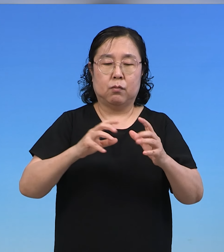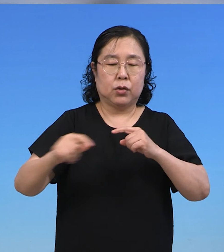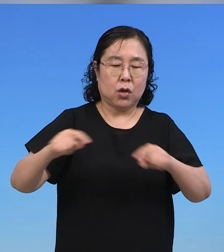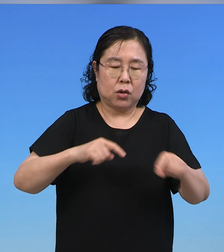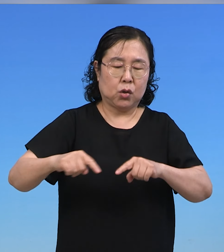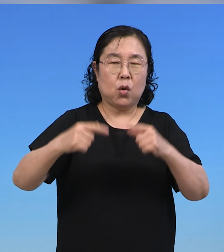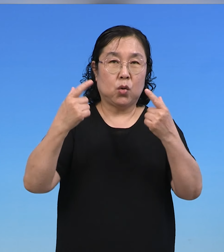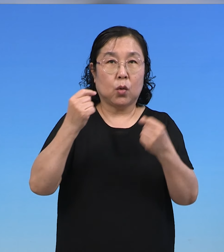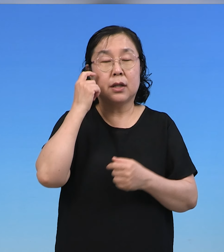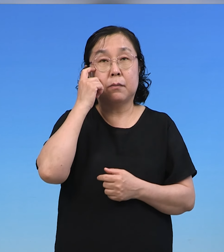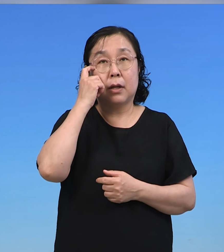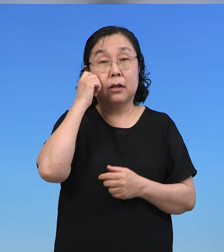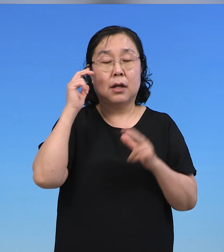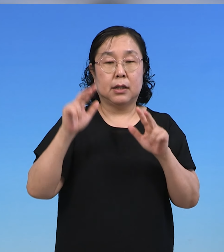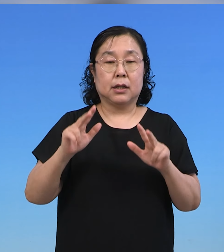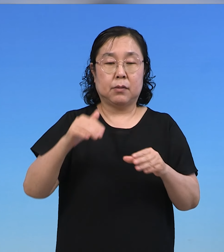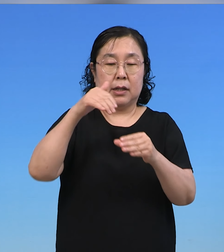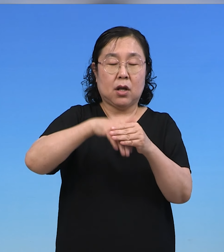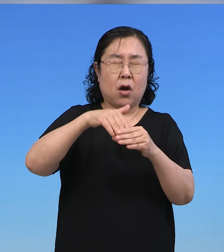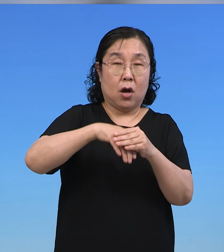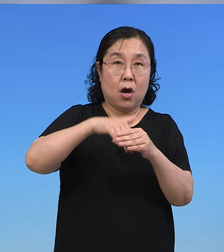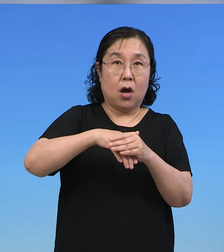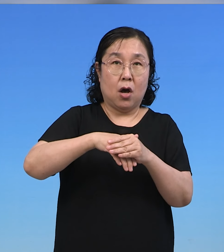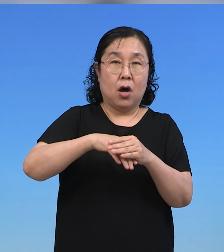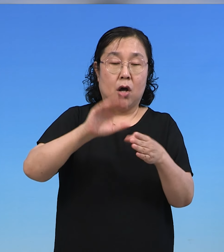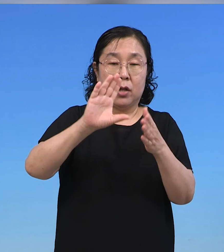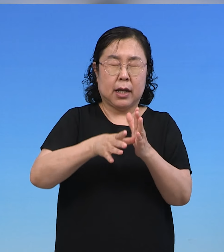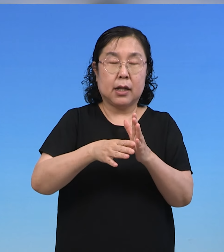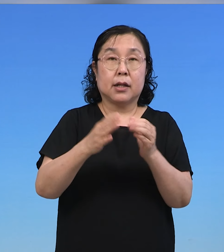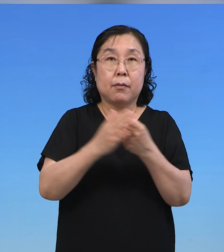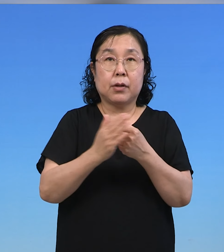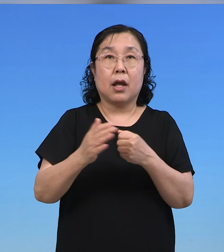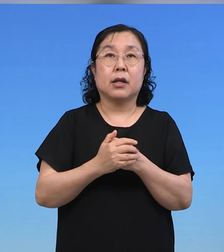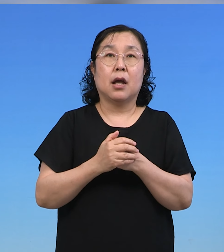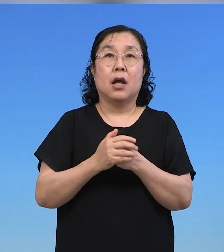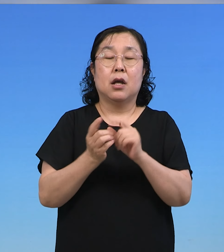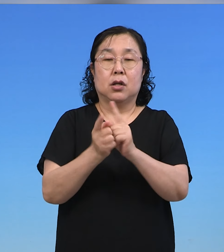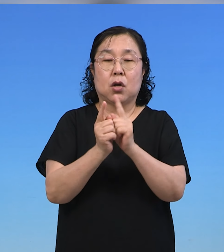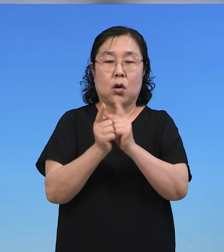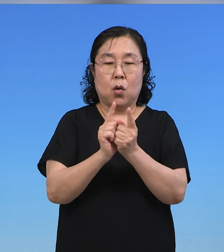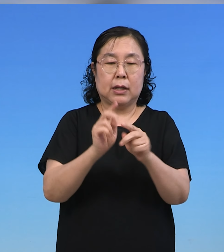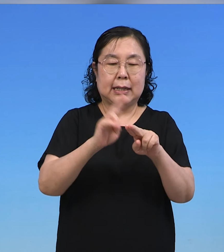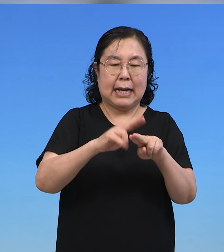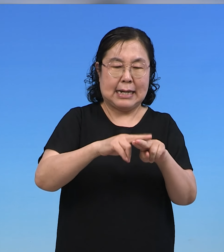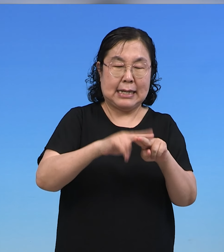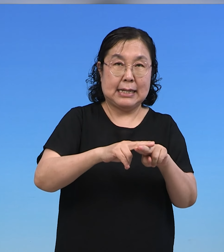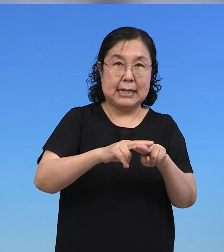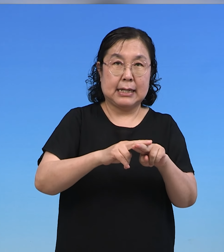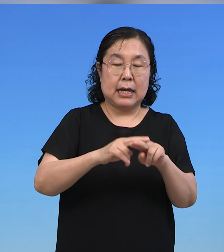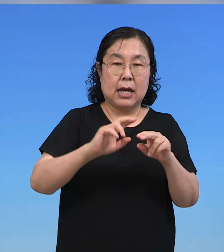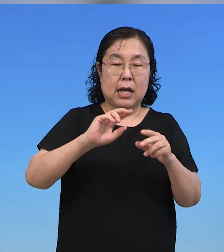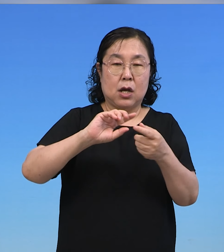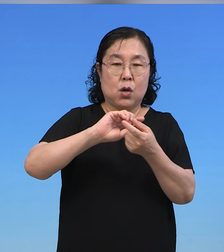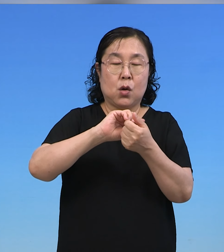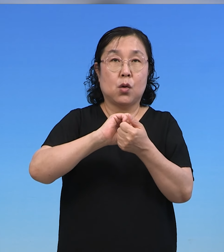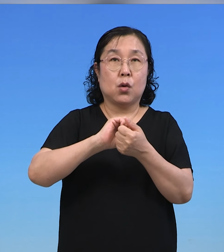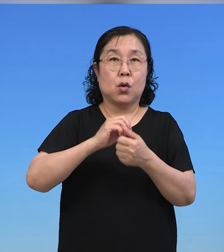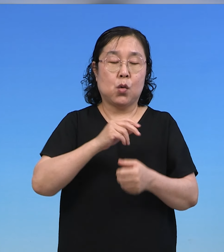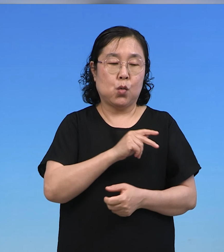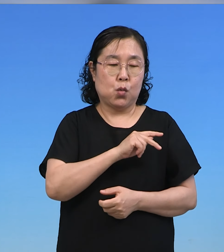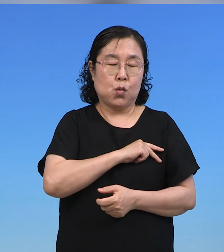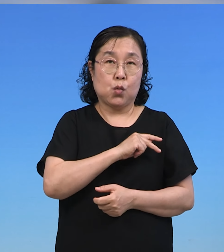아마 정당에서 지금 이제 선거철인데요, 막 이유야를 막론하고 의석을 많이 가지려고 막 요새 눈물겹습니다.